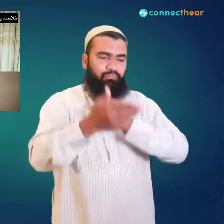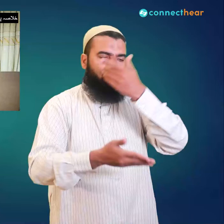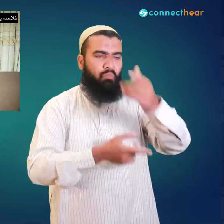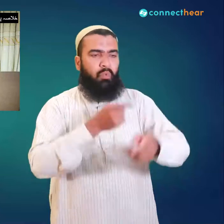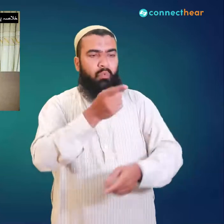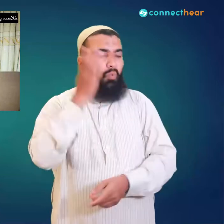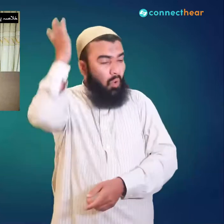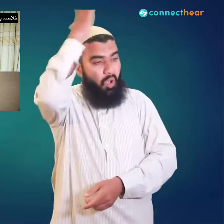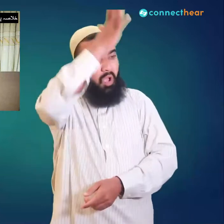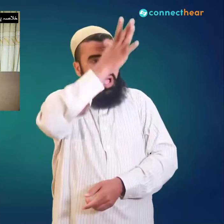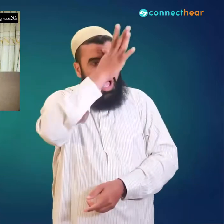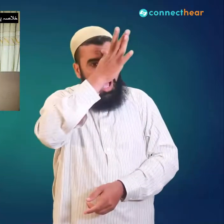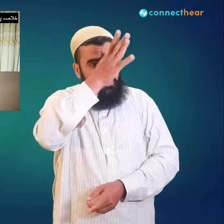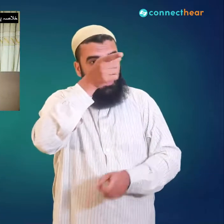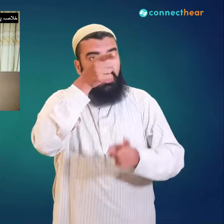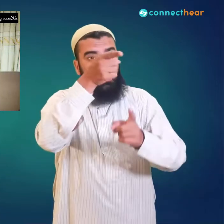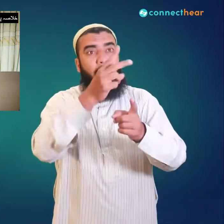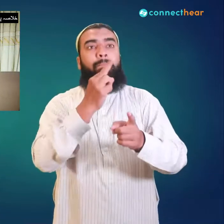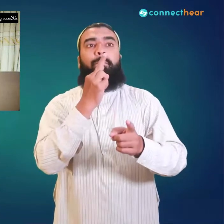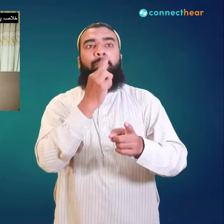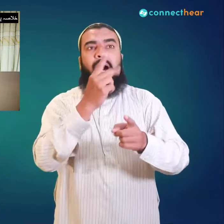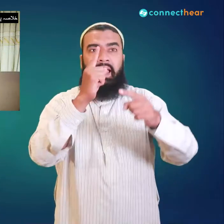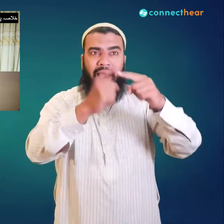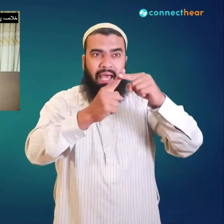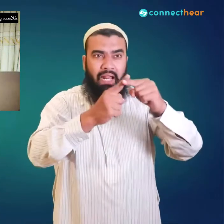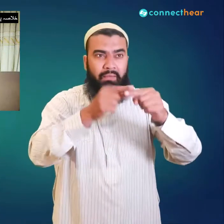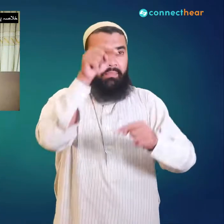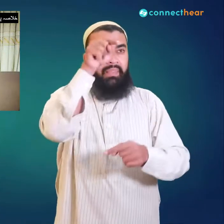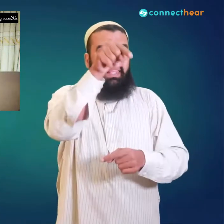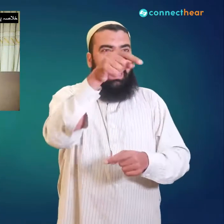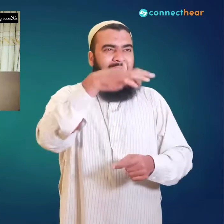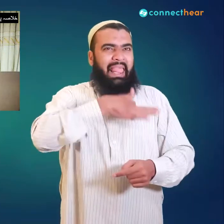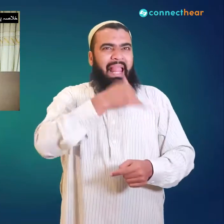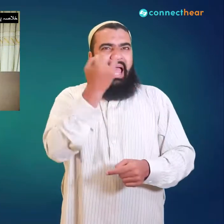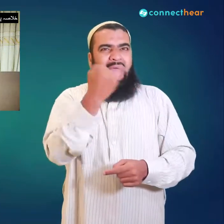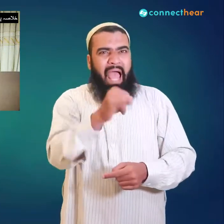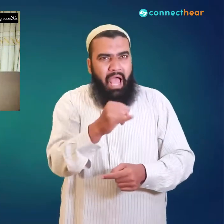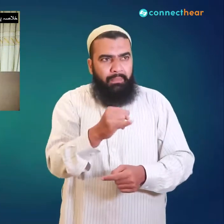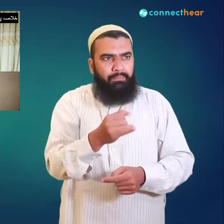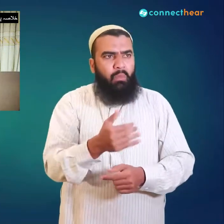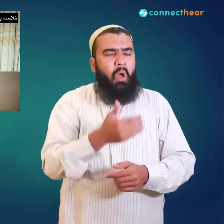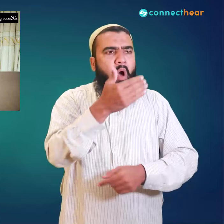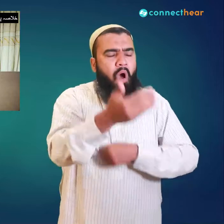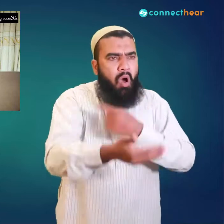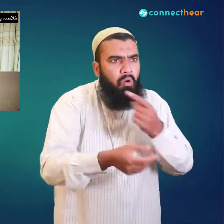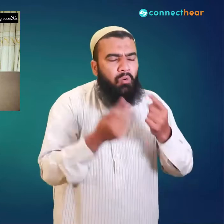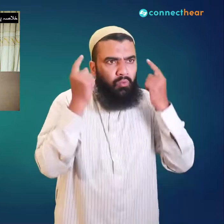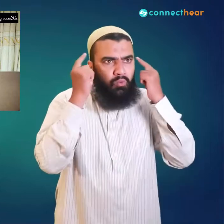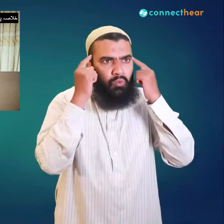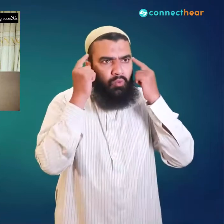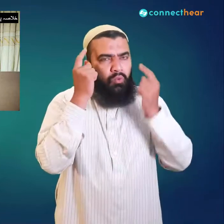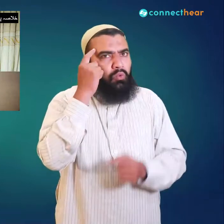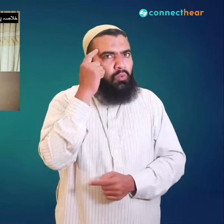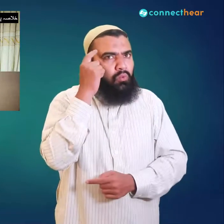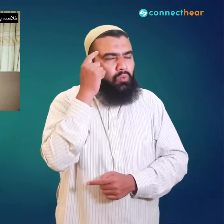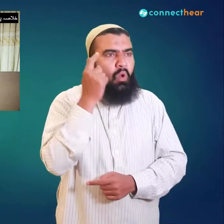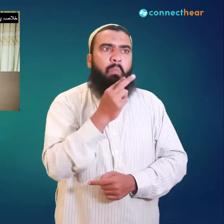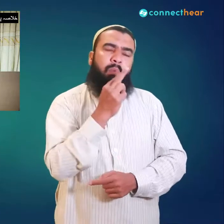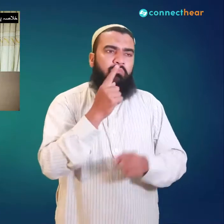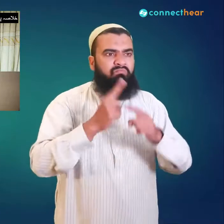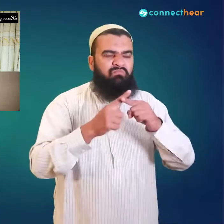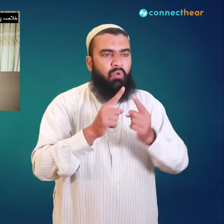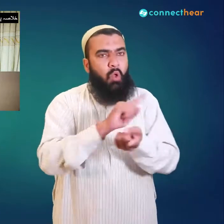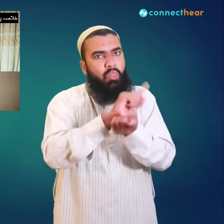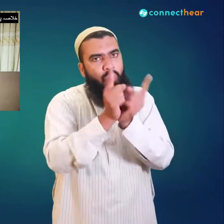میں فرمایا گیا کہ اگر وہ توبہ کر لیں، نماز قائم کریں اور مسلمانوں کے ساتھ مل جائیں تو فرمایا گیا کہ